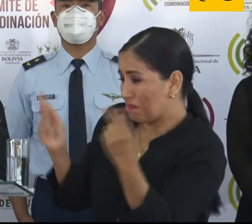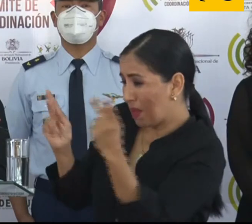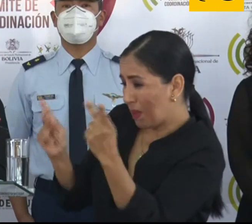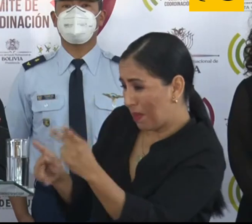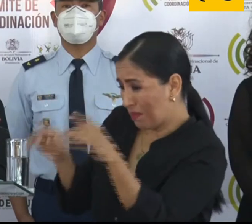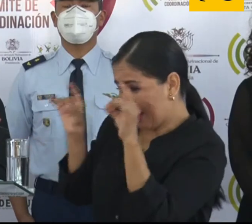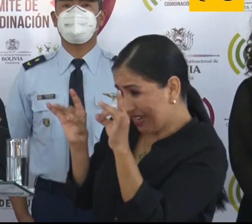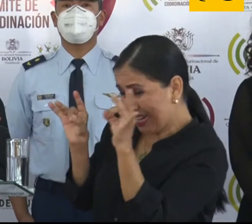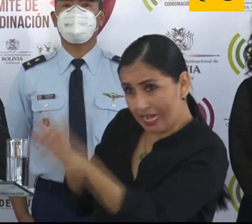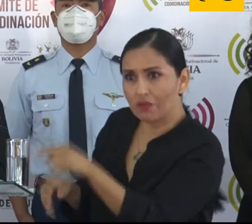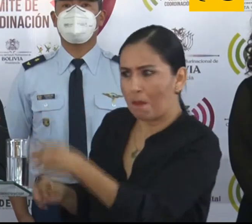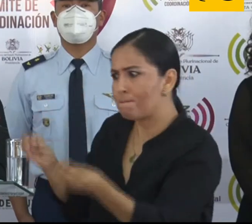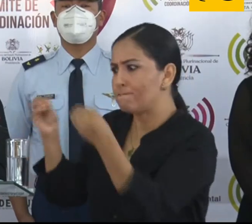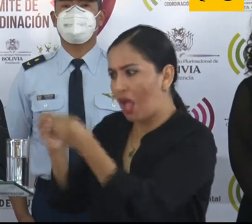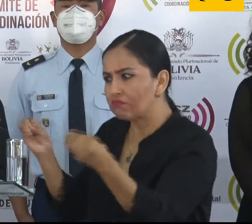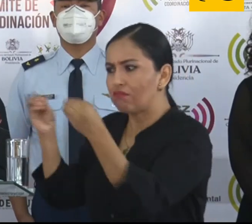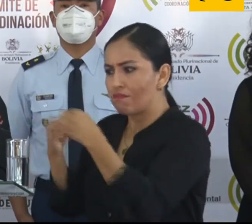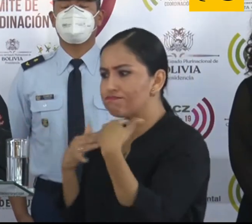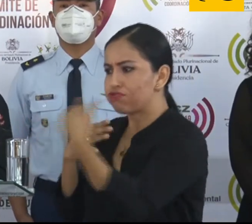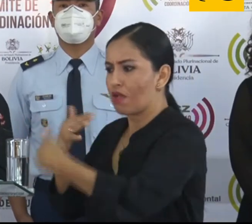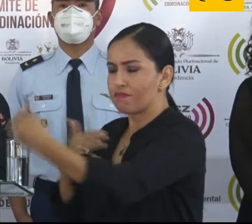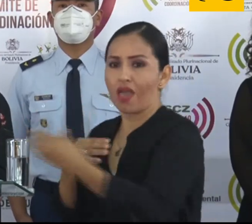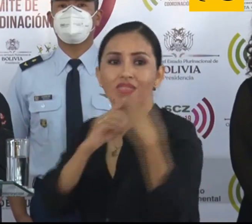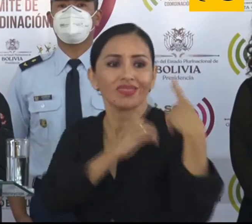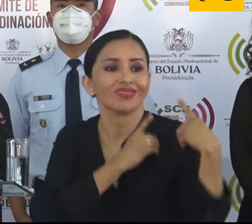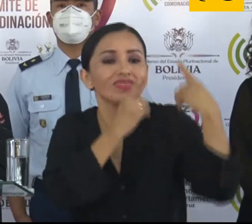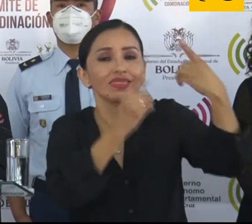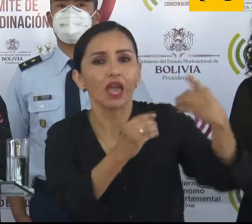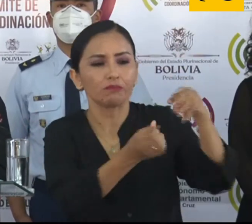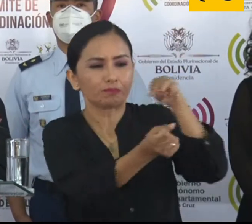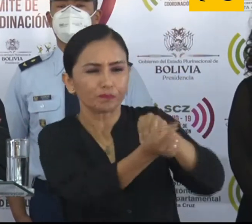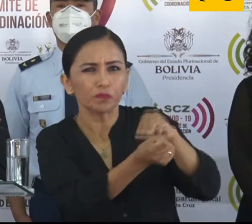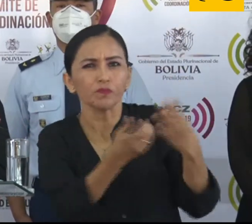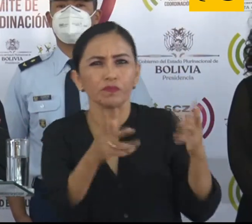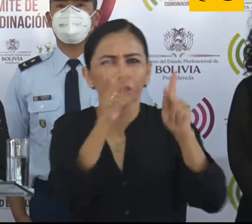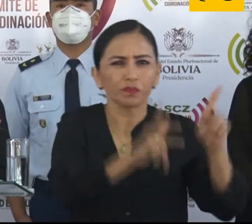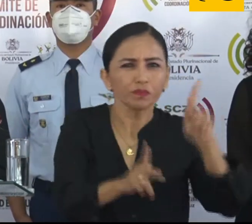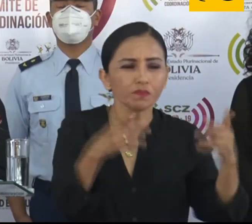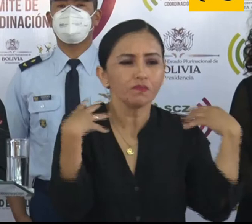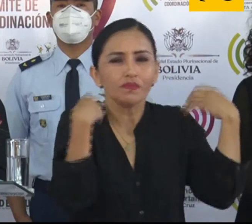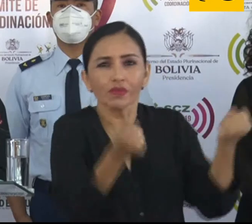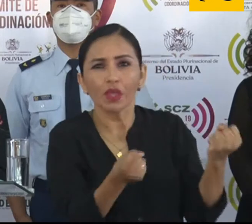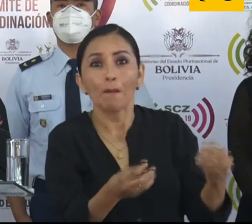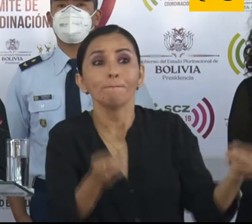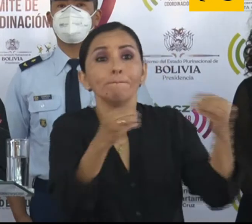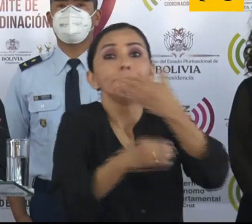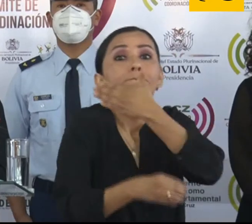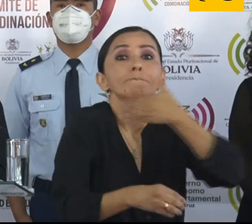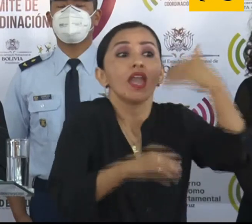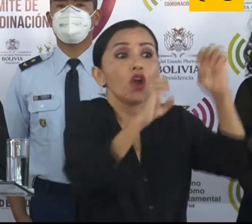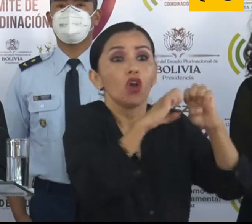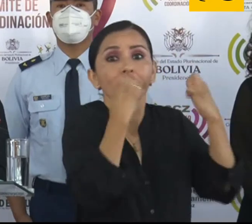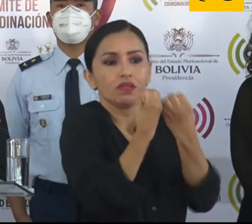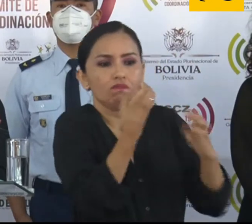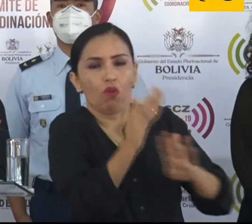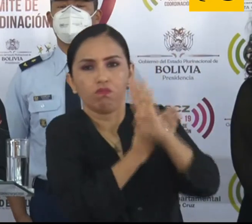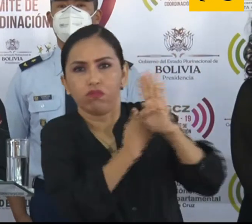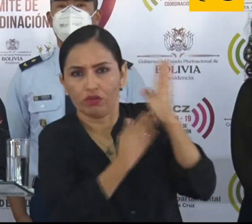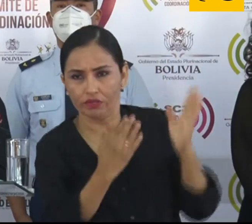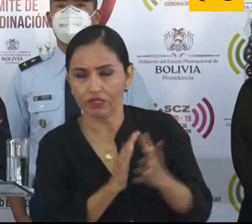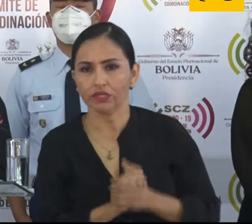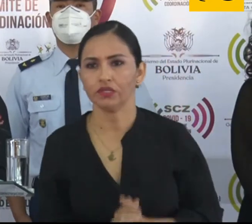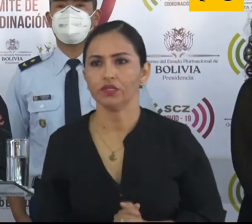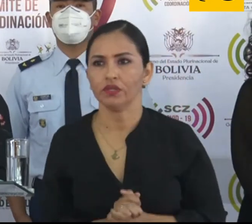intensivas. También significa donar a los médicos y personal de salud de más y mejores equipos de